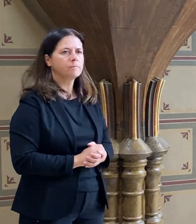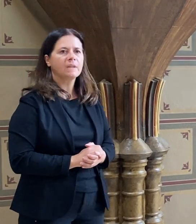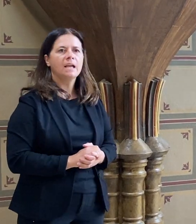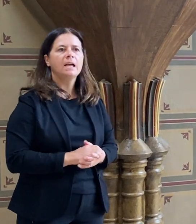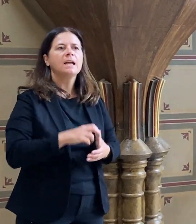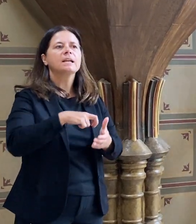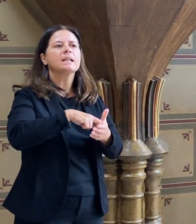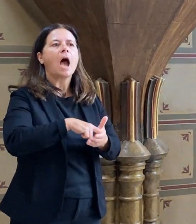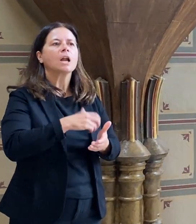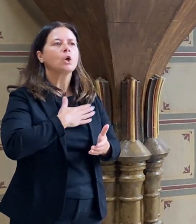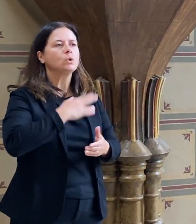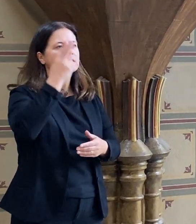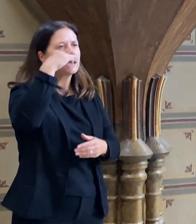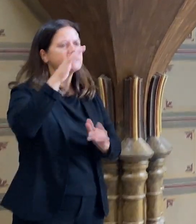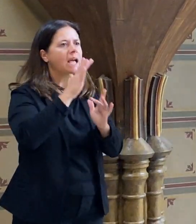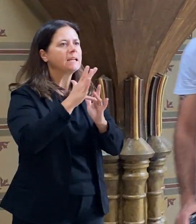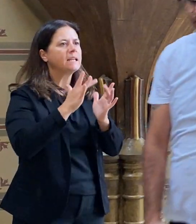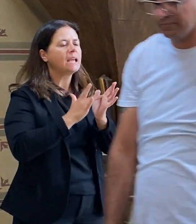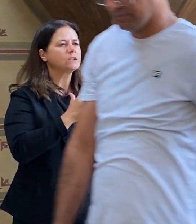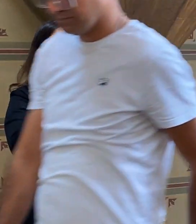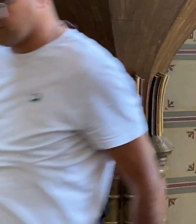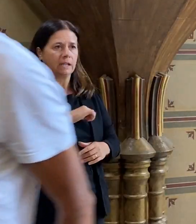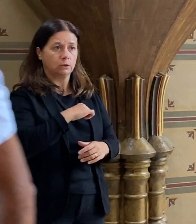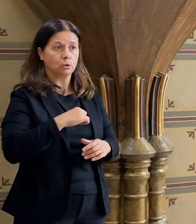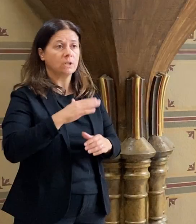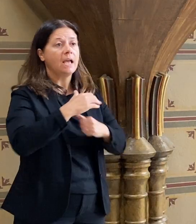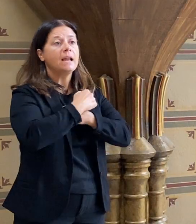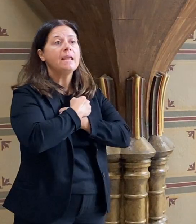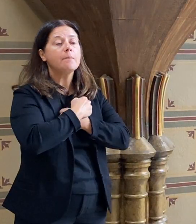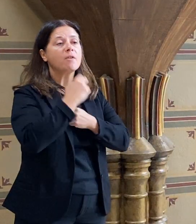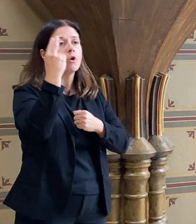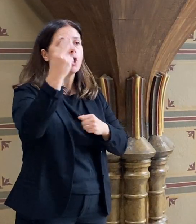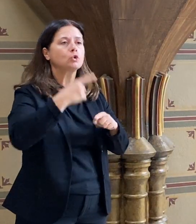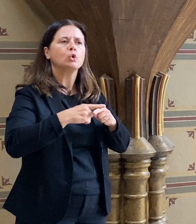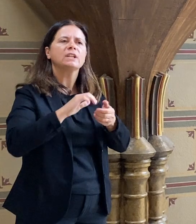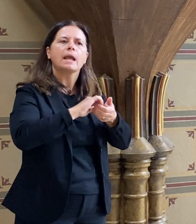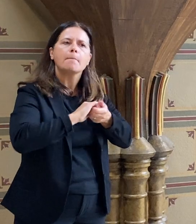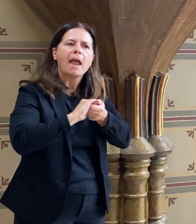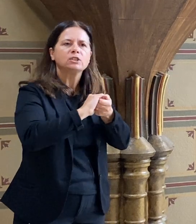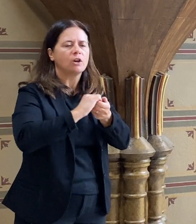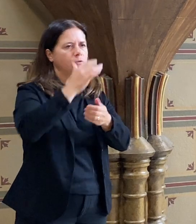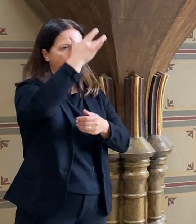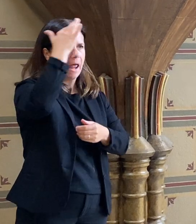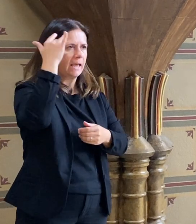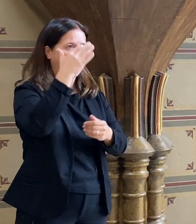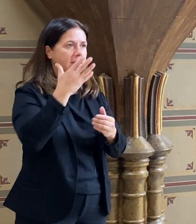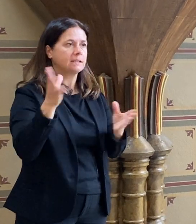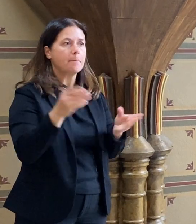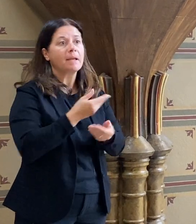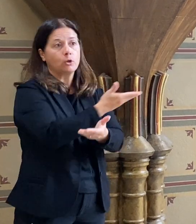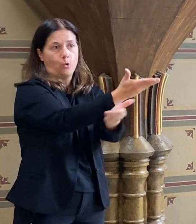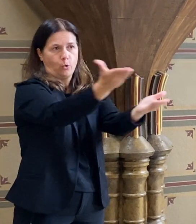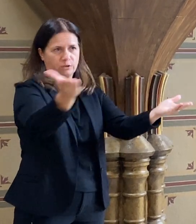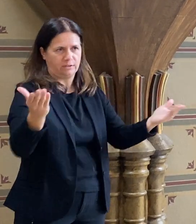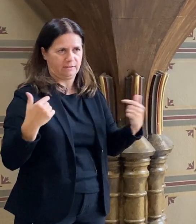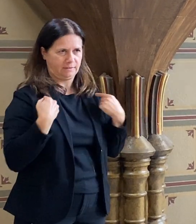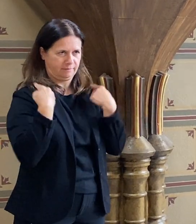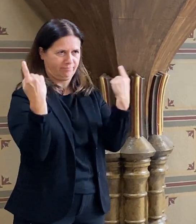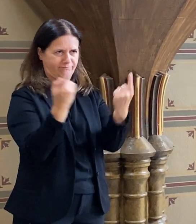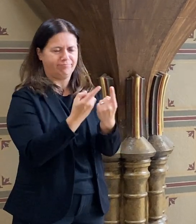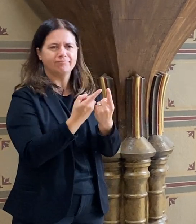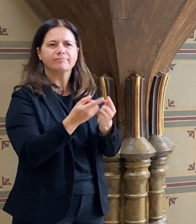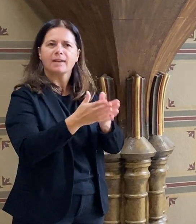Gnade unseres Herrn Jesus Christus, die Liebe Gottes und die Gemeinschaft des Heiligen Geistes sei mit uns allen.